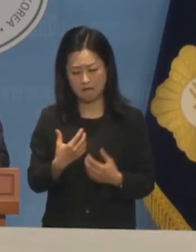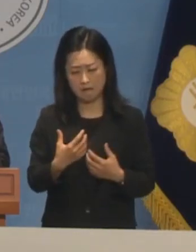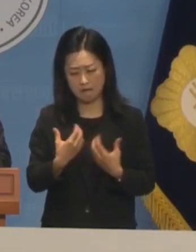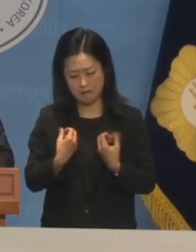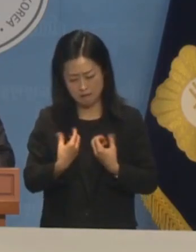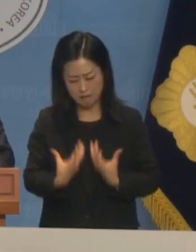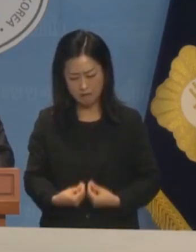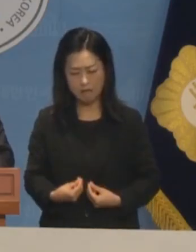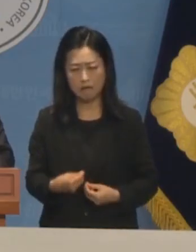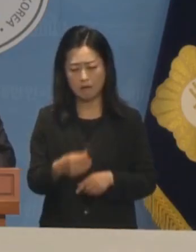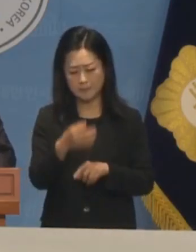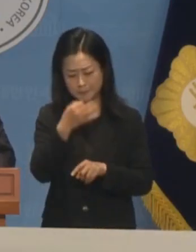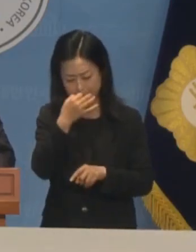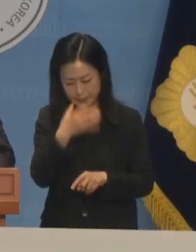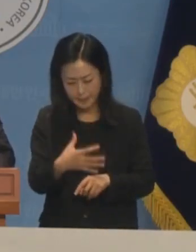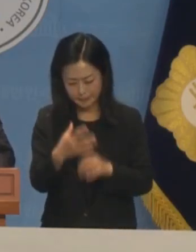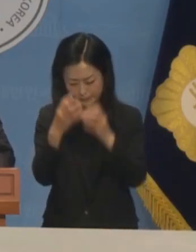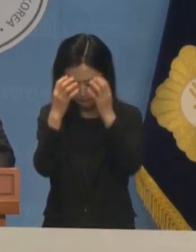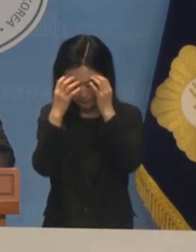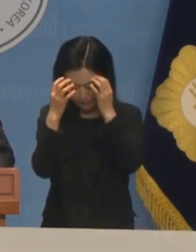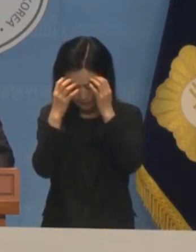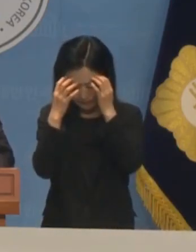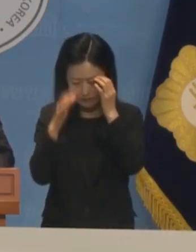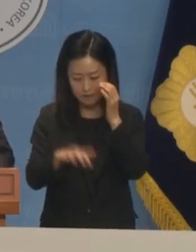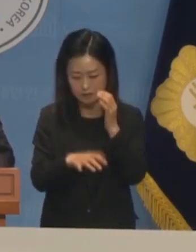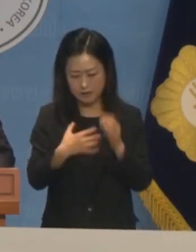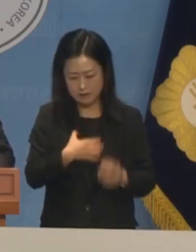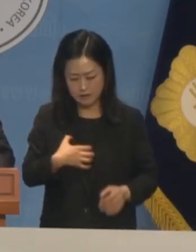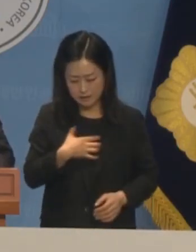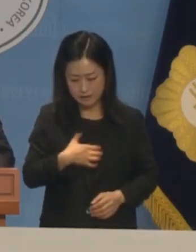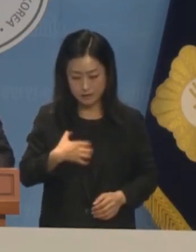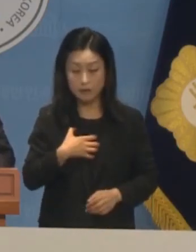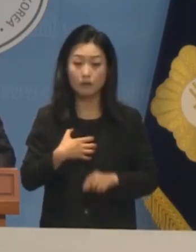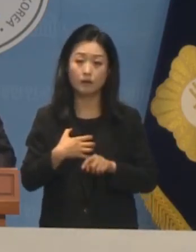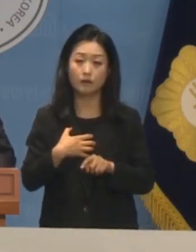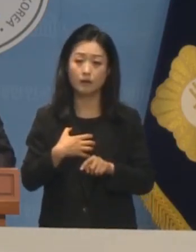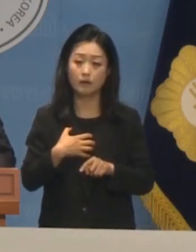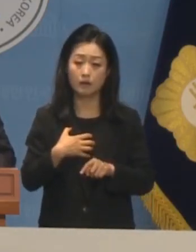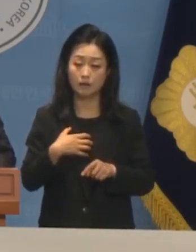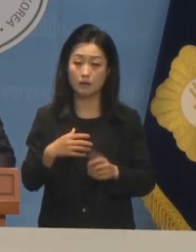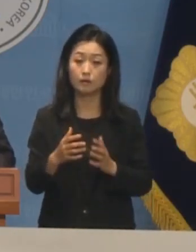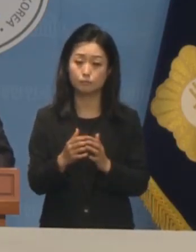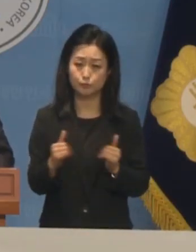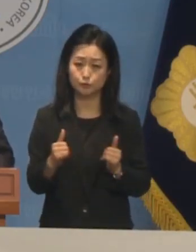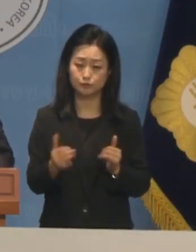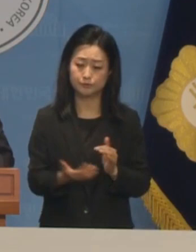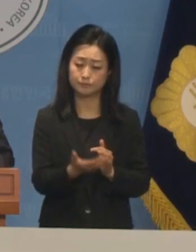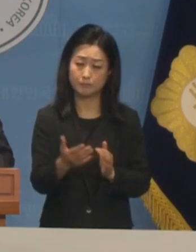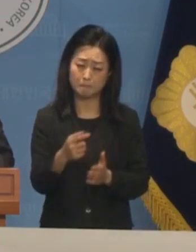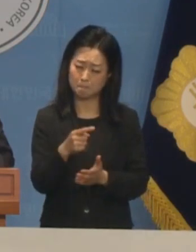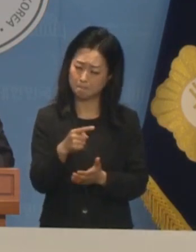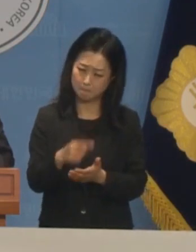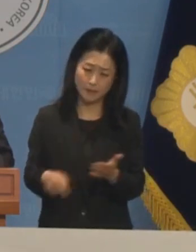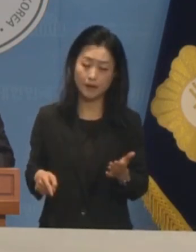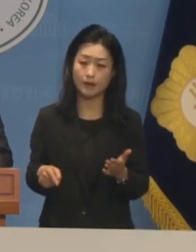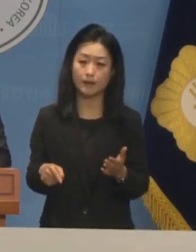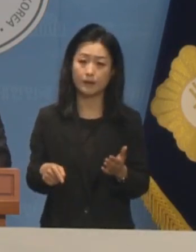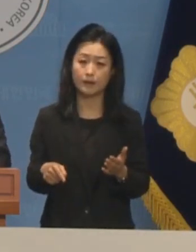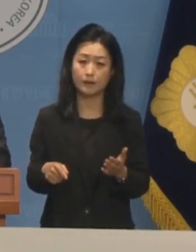대기업의 갑질로 인해서 오랜 기간 동안 지금 고통받고 그리고 엄청난 피해를 입고